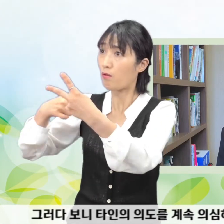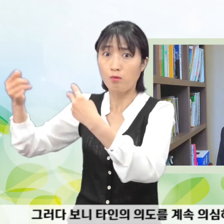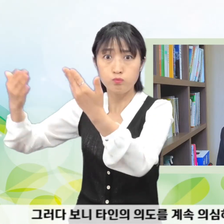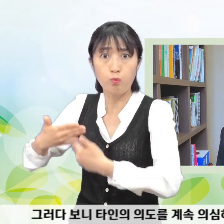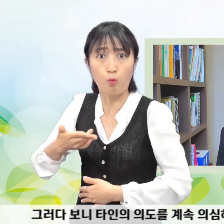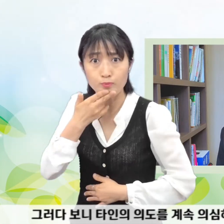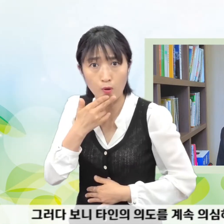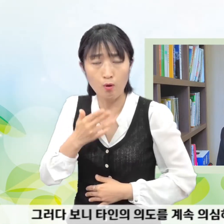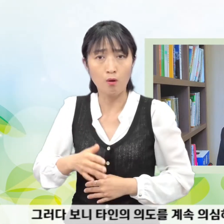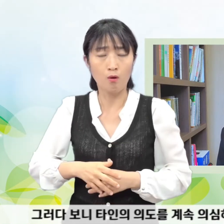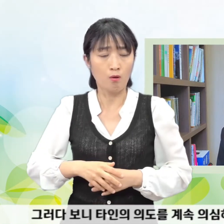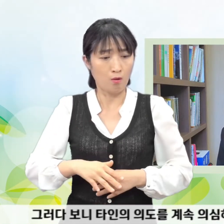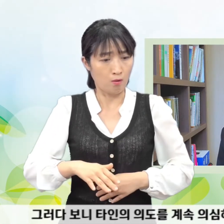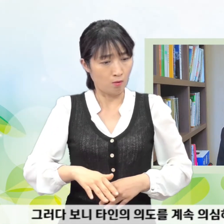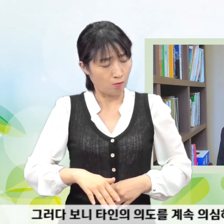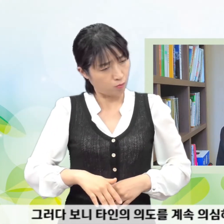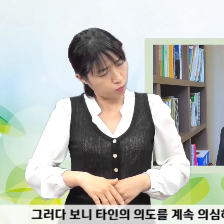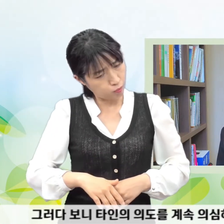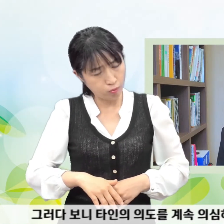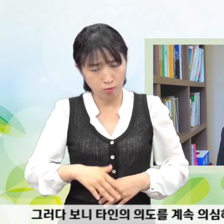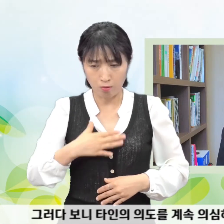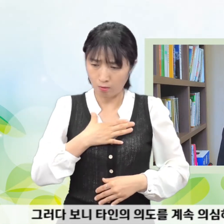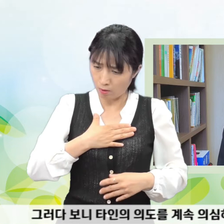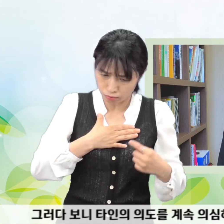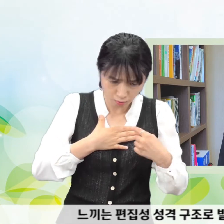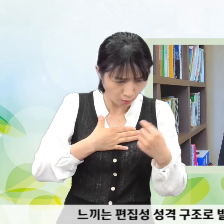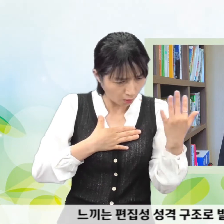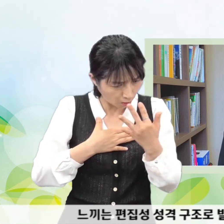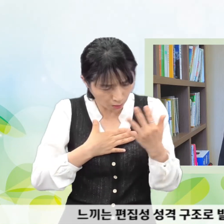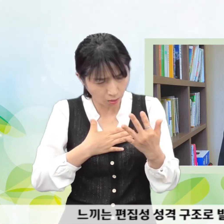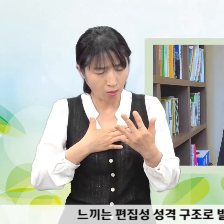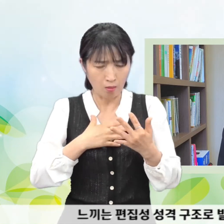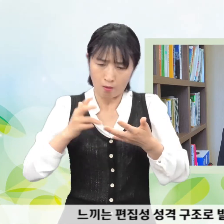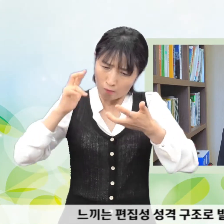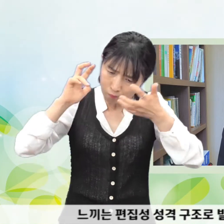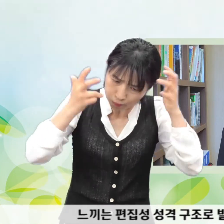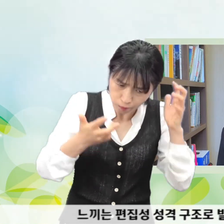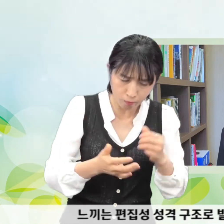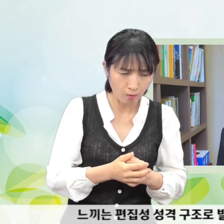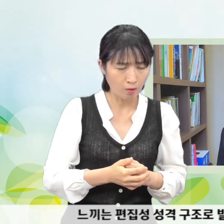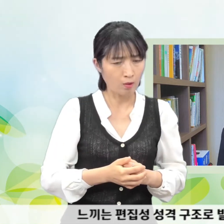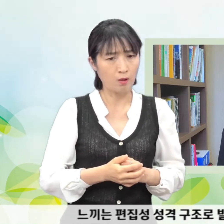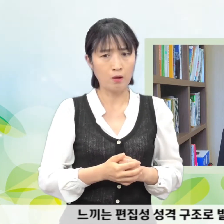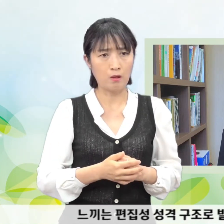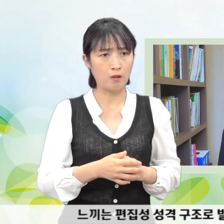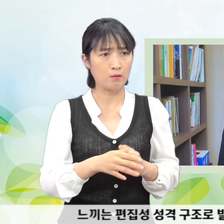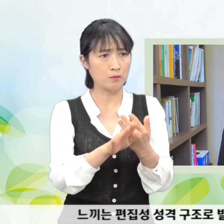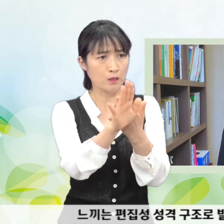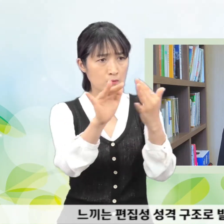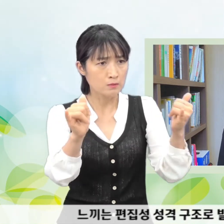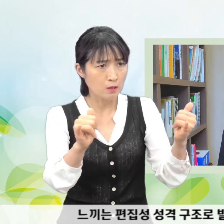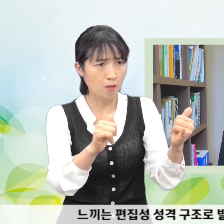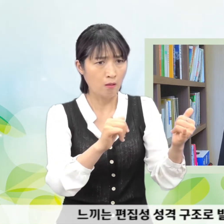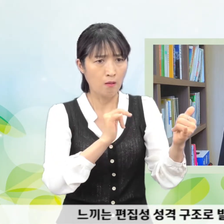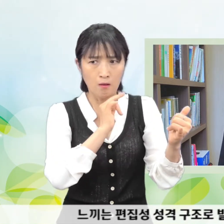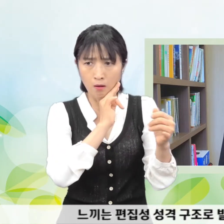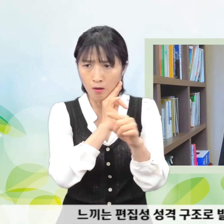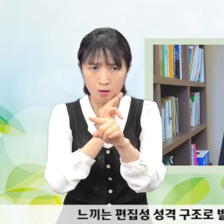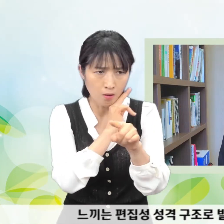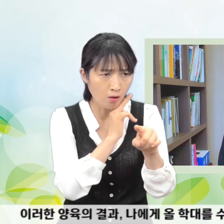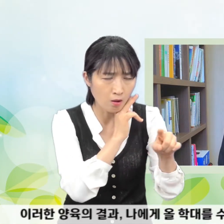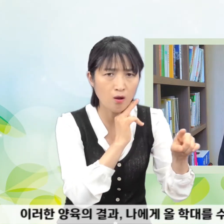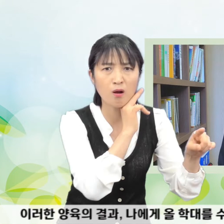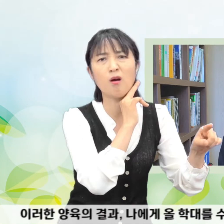의도나 이런 것들을 자꾸 의심하게 되고 혼란스럽게 느끼는 그러한 이제 편집성 성격 구조로 발달할 수 있다라는